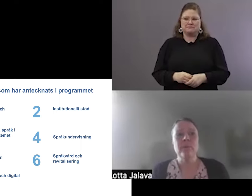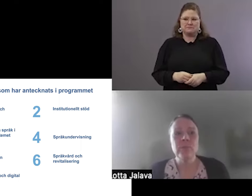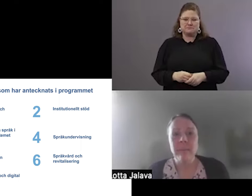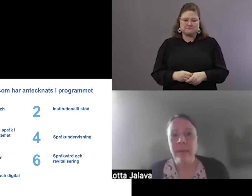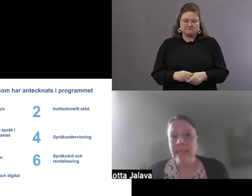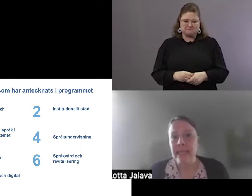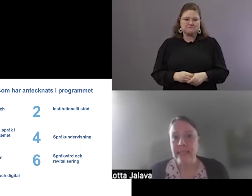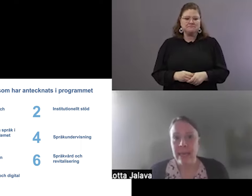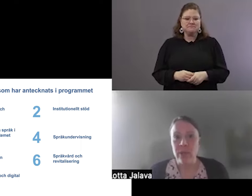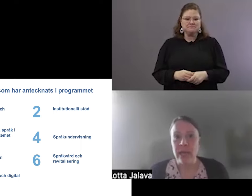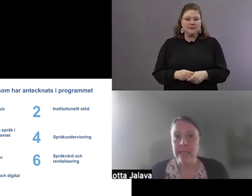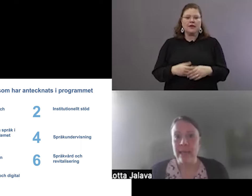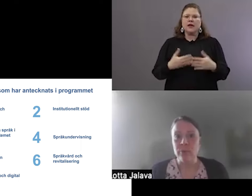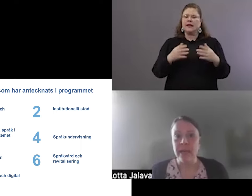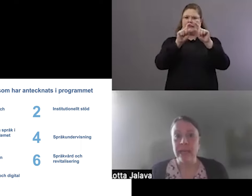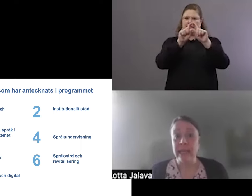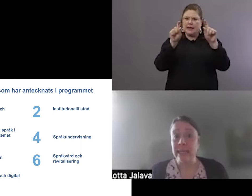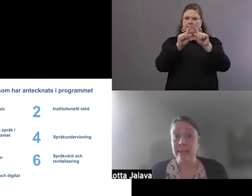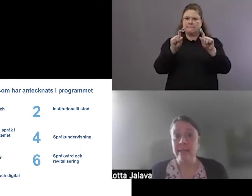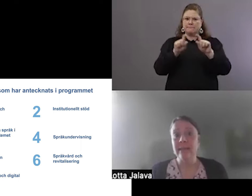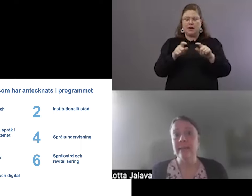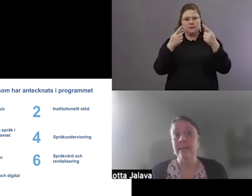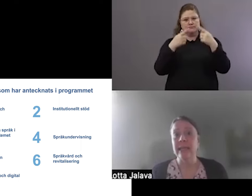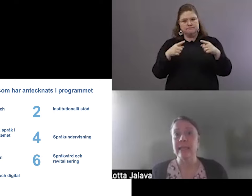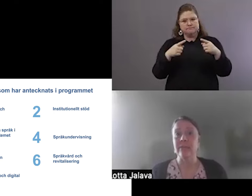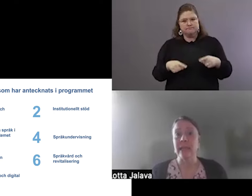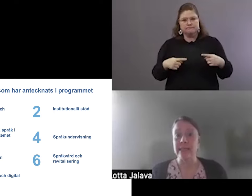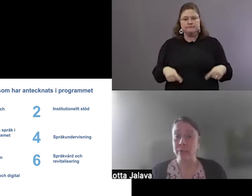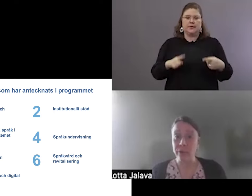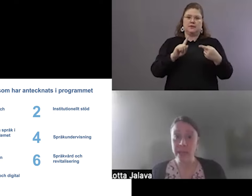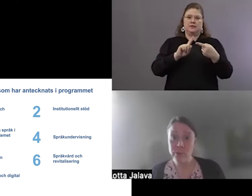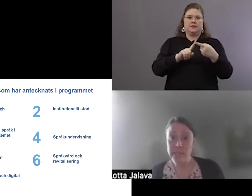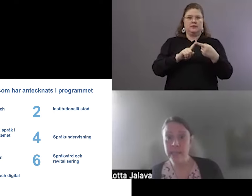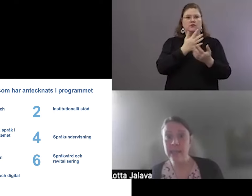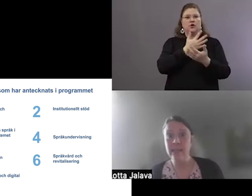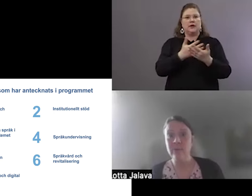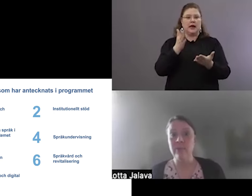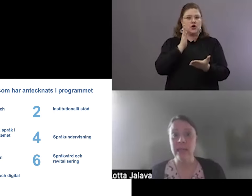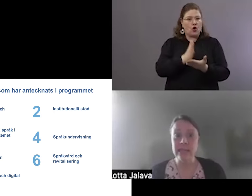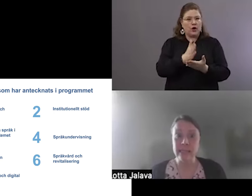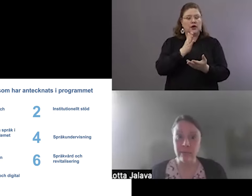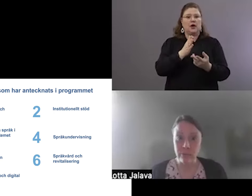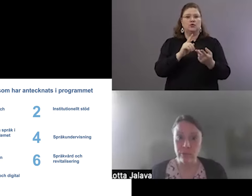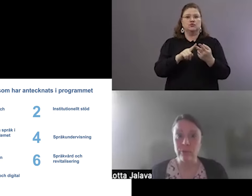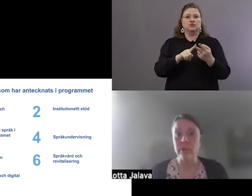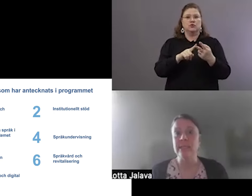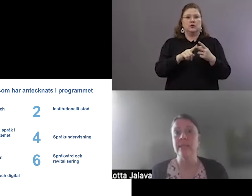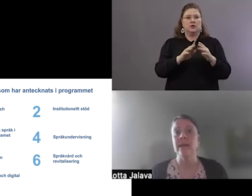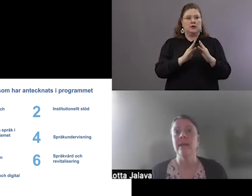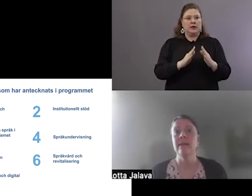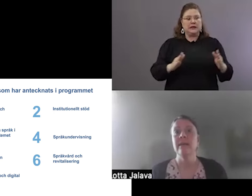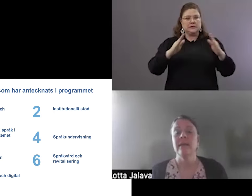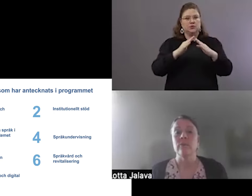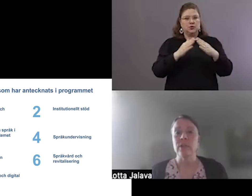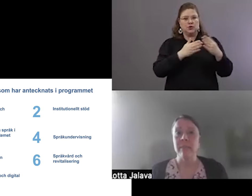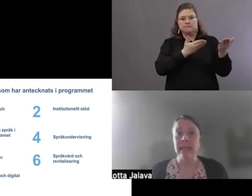Siellä on useammanlaisia teemoja, eli siellä puhutaan ihan kielellisistä oikeuksista ja institutionaalisesta tuesta